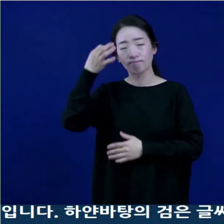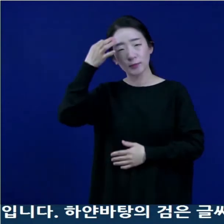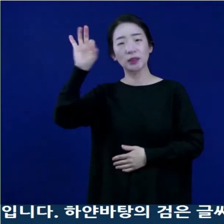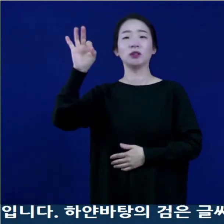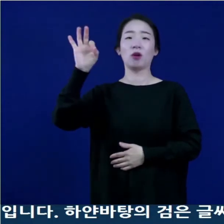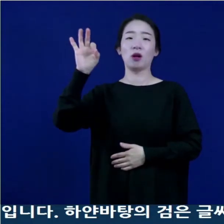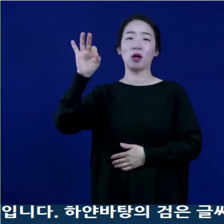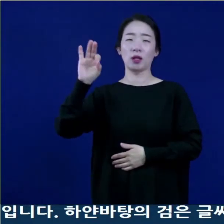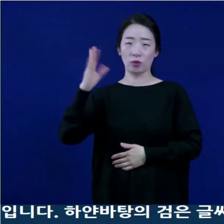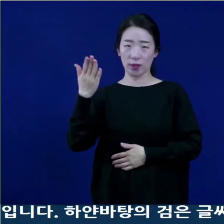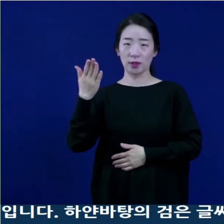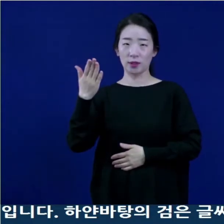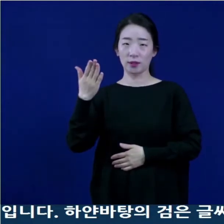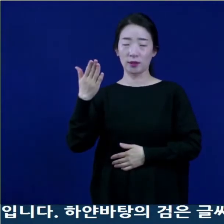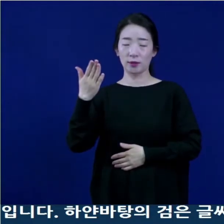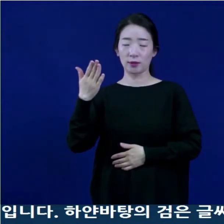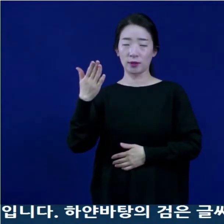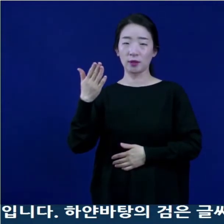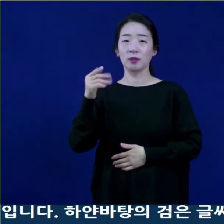파악이 되죠.